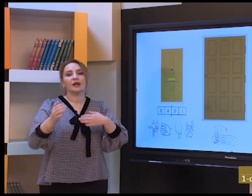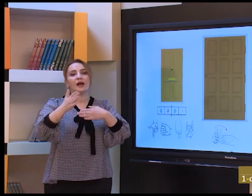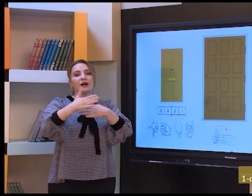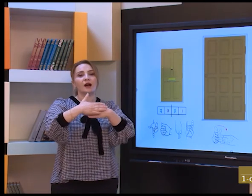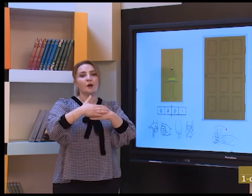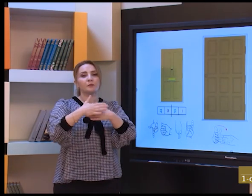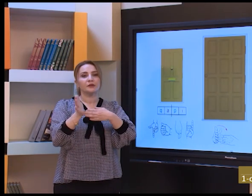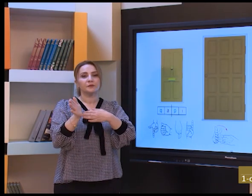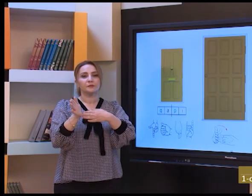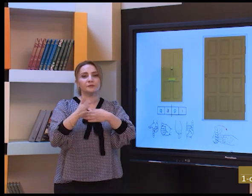qapı,